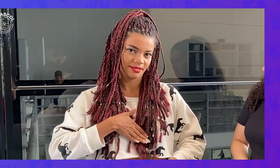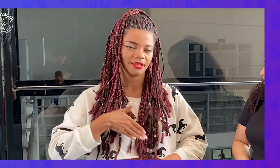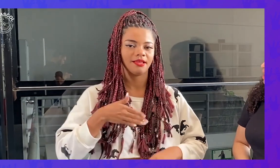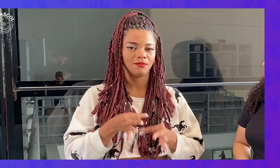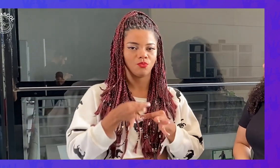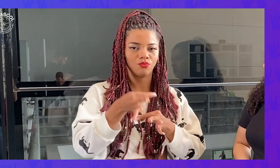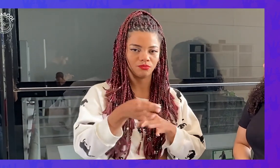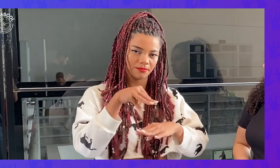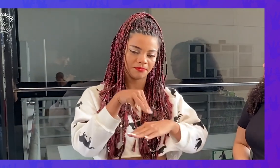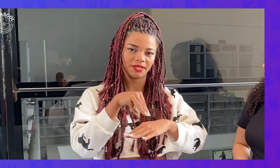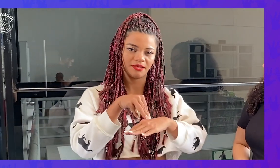que se llama magangué